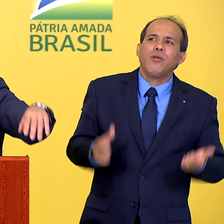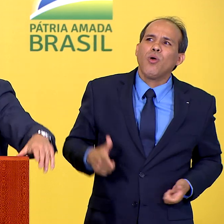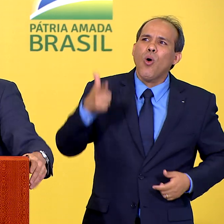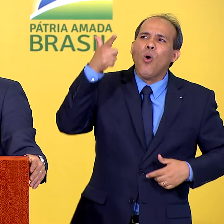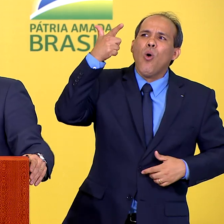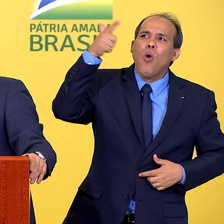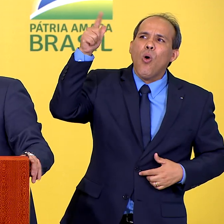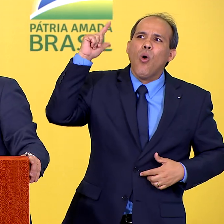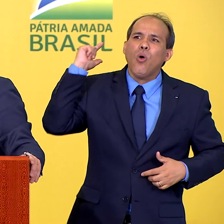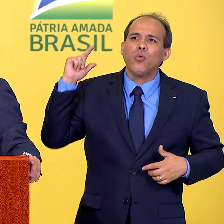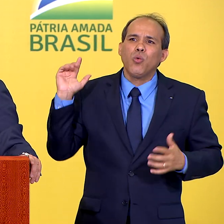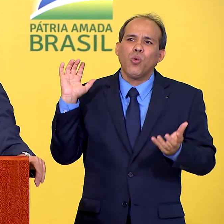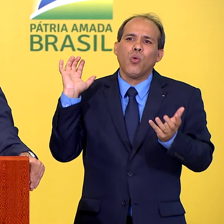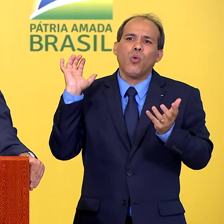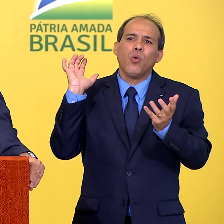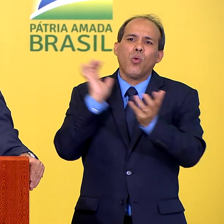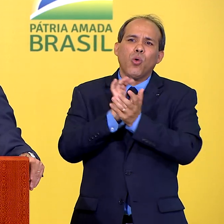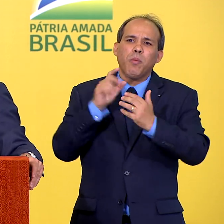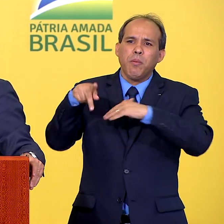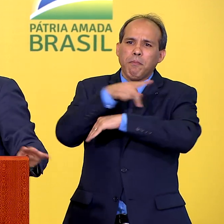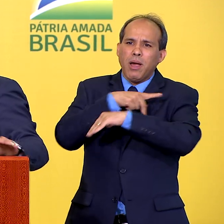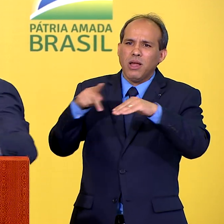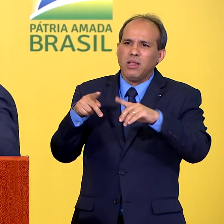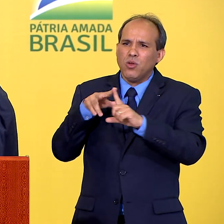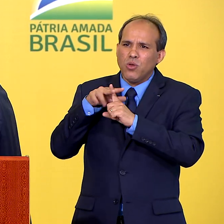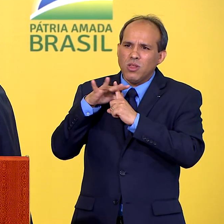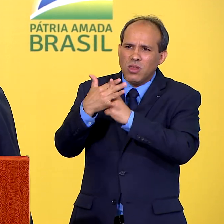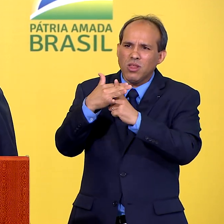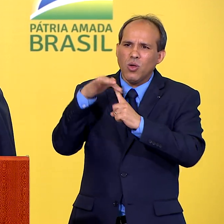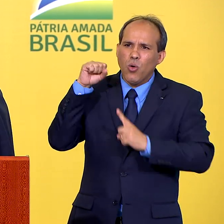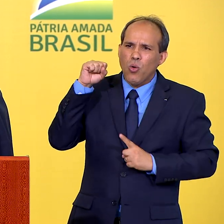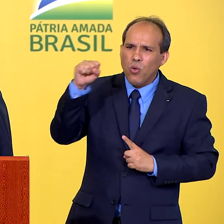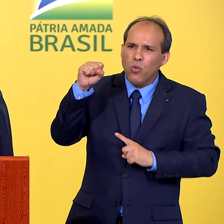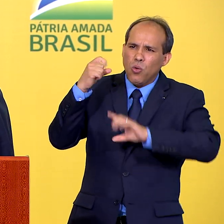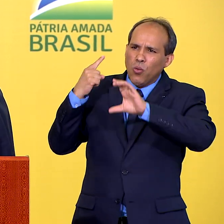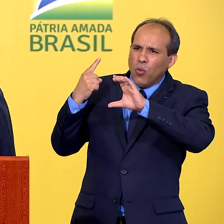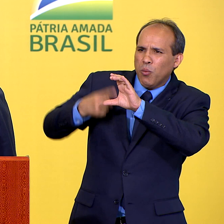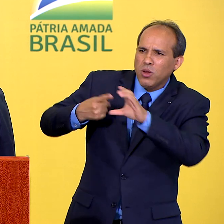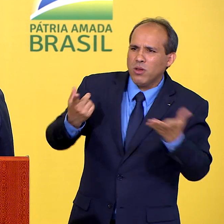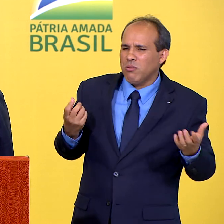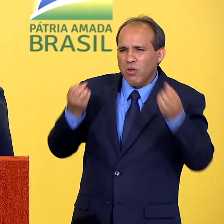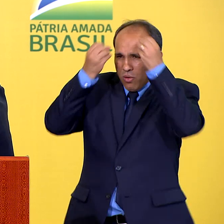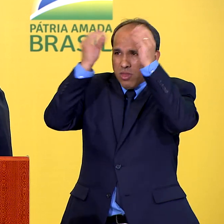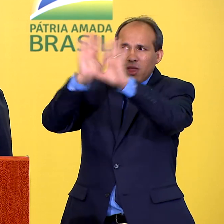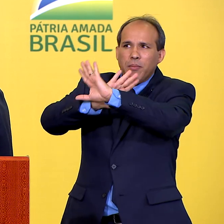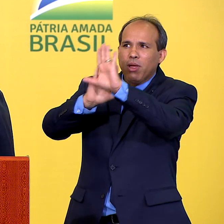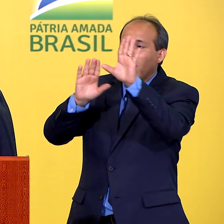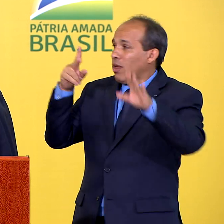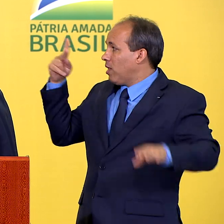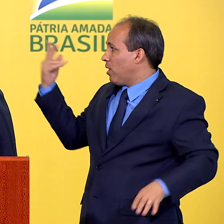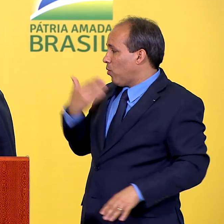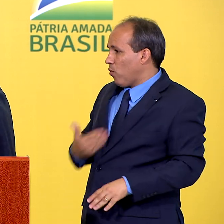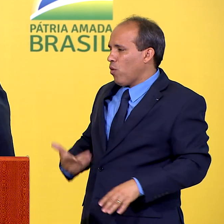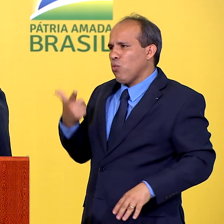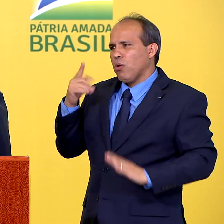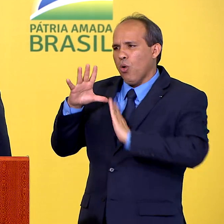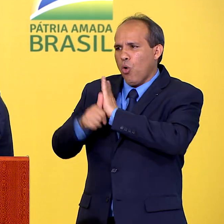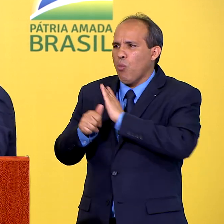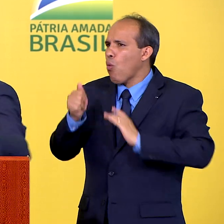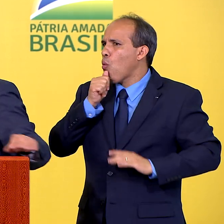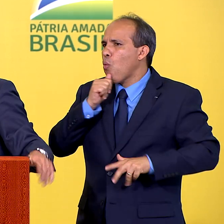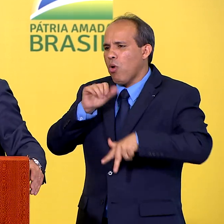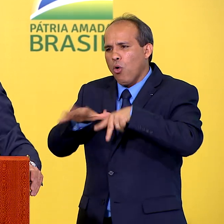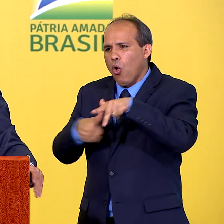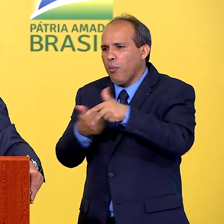republiquetas, porque são socialistas ou comunistas. Nos interessa, e no seu governo não há roubo, no seu governo não há